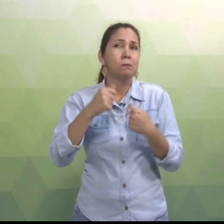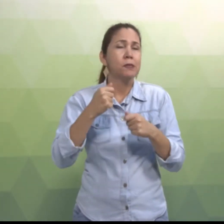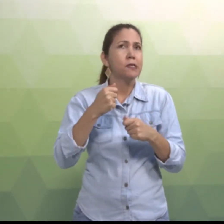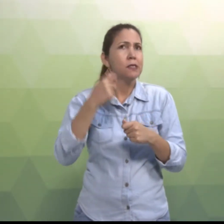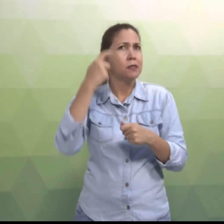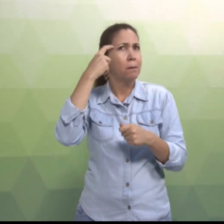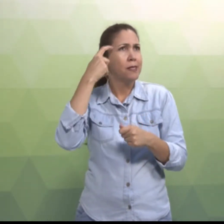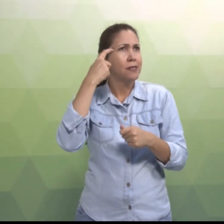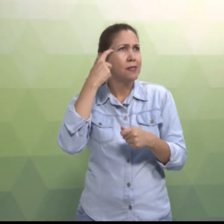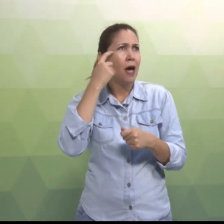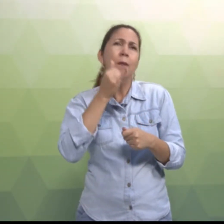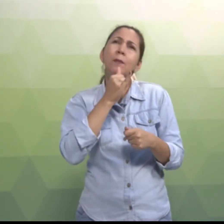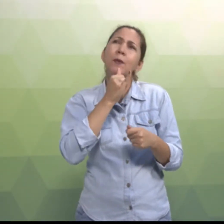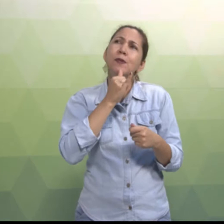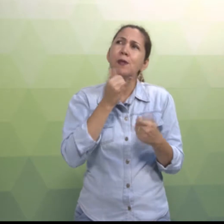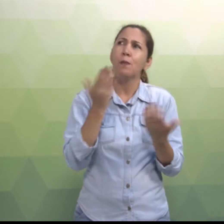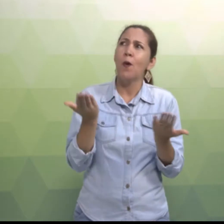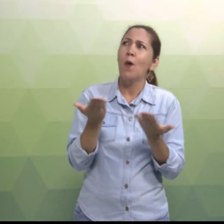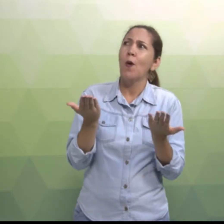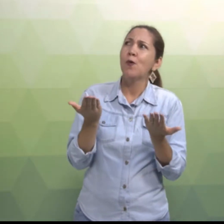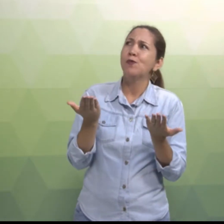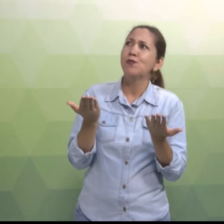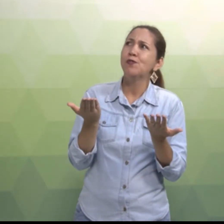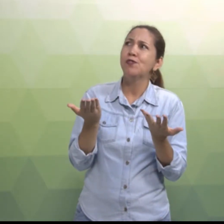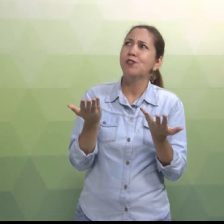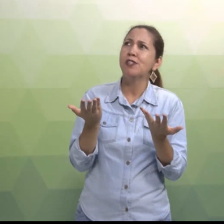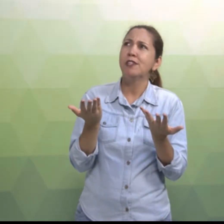a criança surda, ela precisa saber, por exemplo,